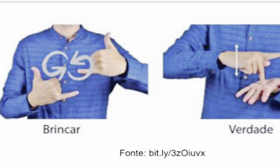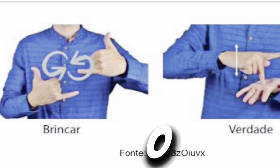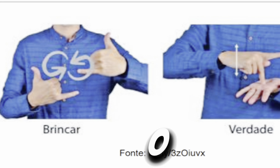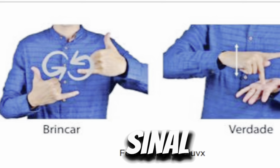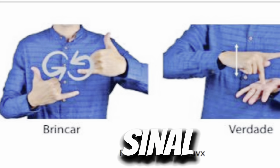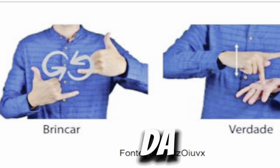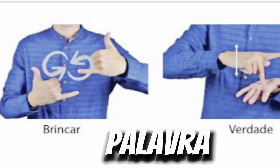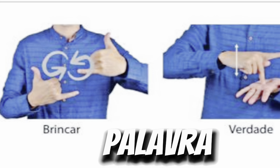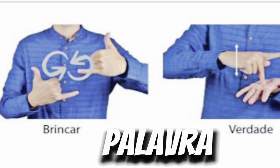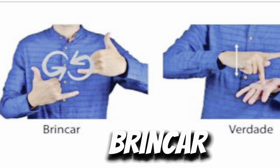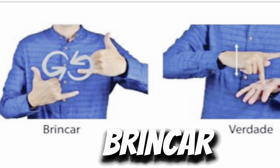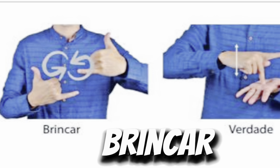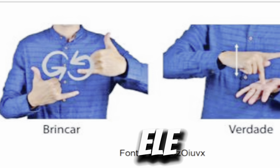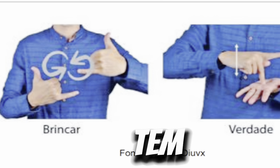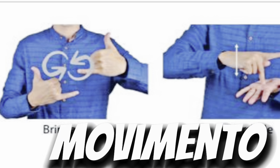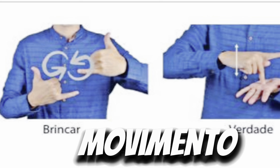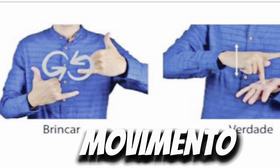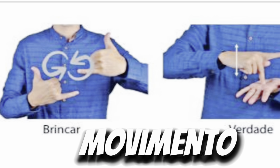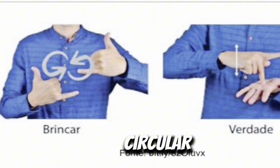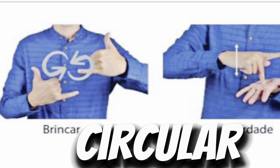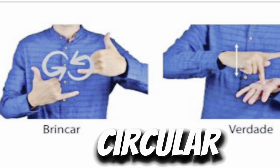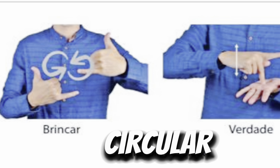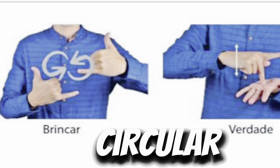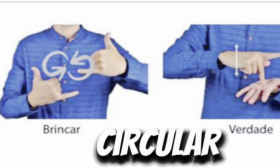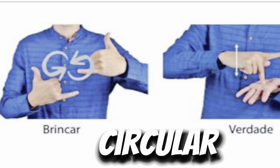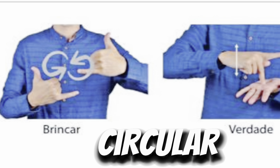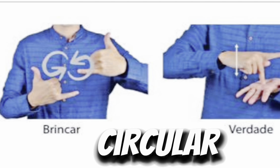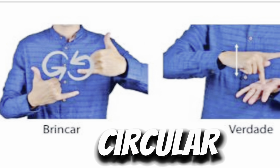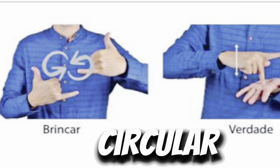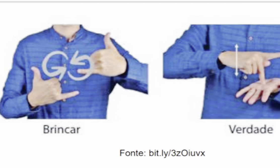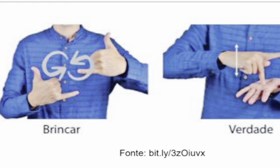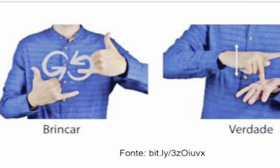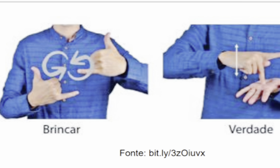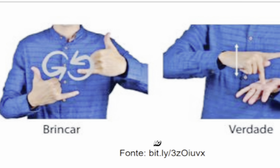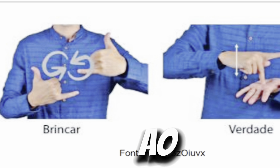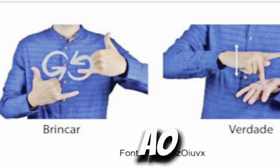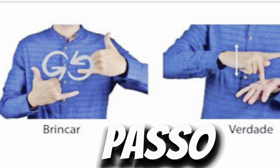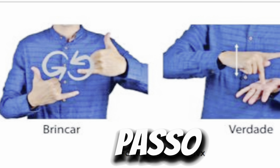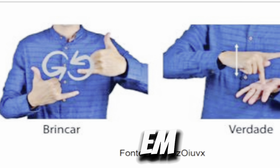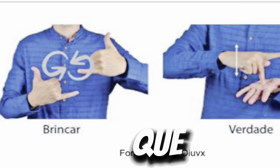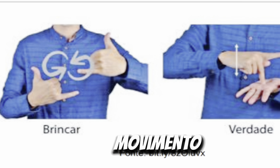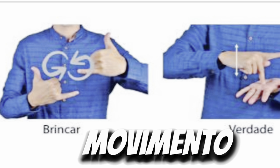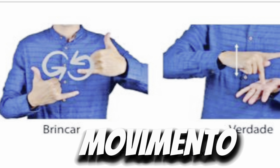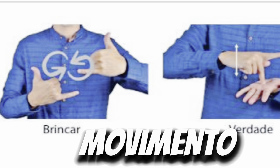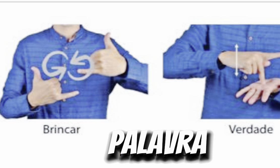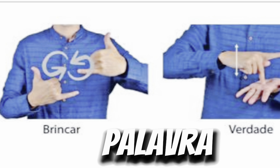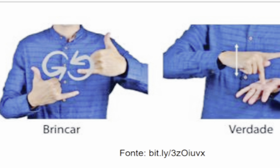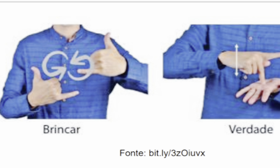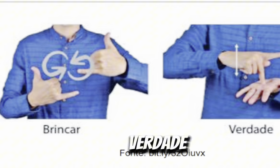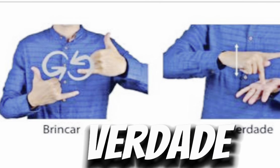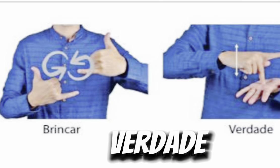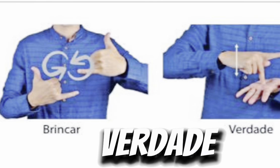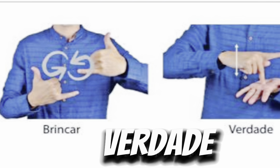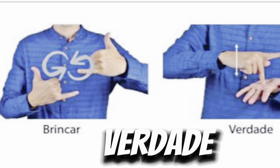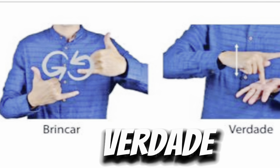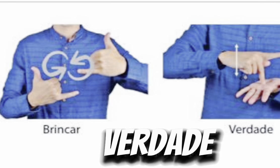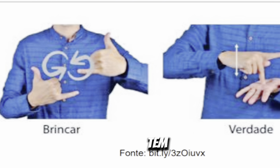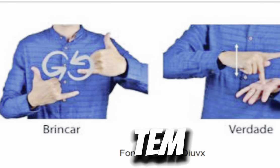O sinal da palavra brincar, ele tem movimento circular. Ao passo em que o movimento palavra verdade tem